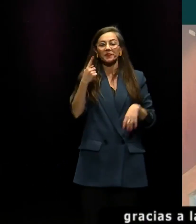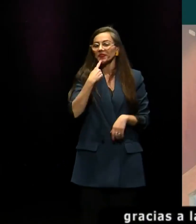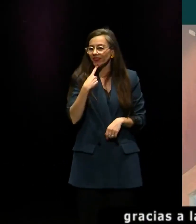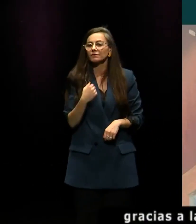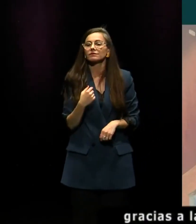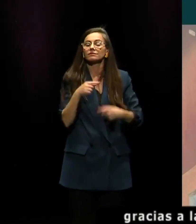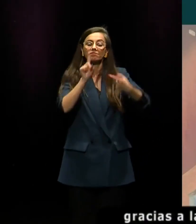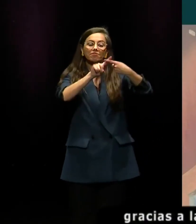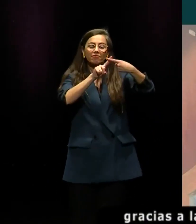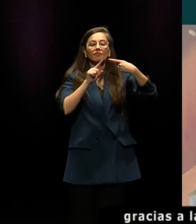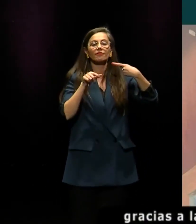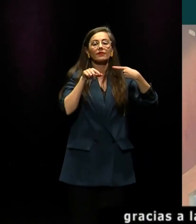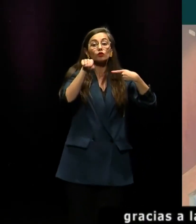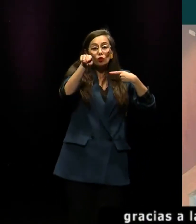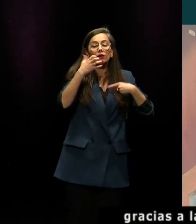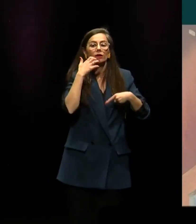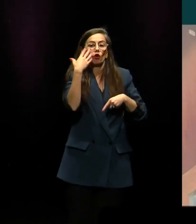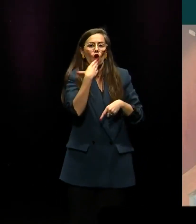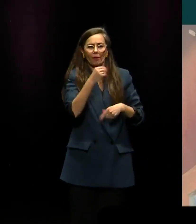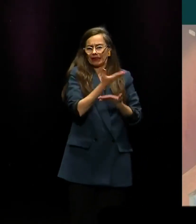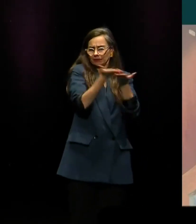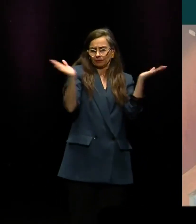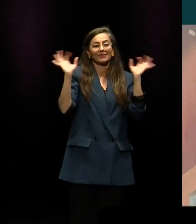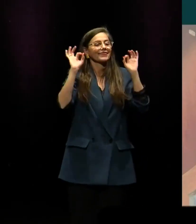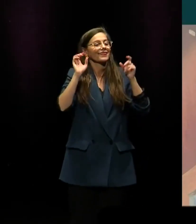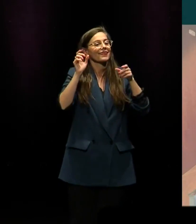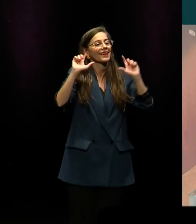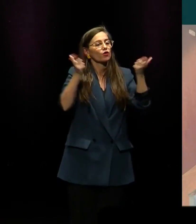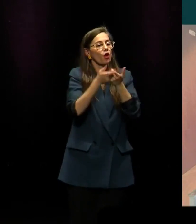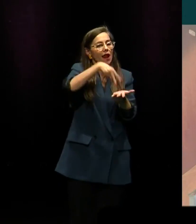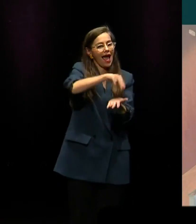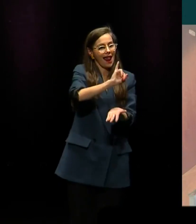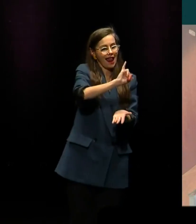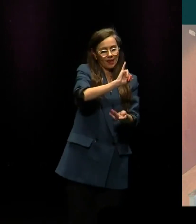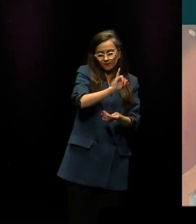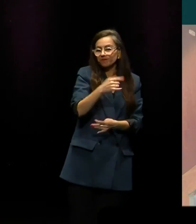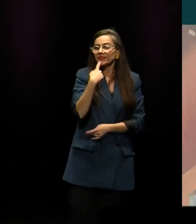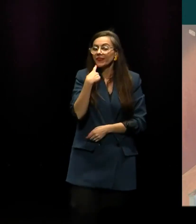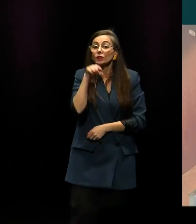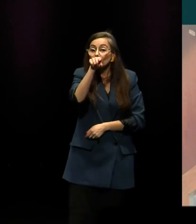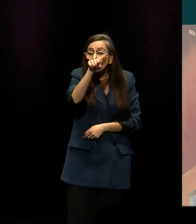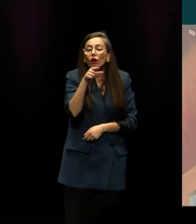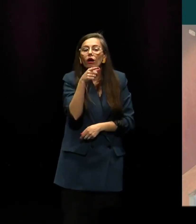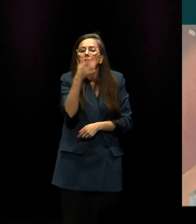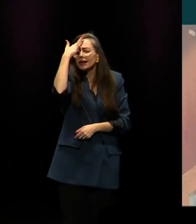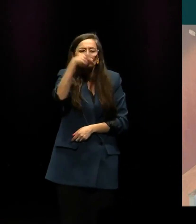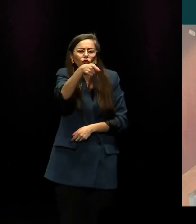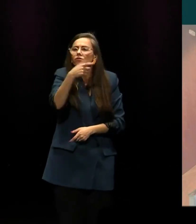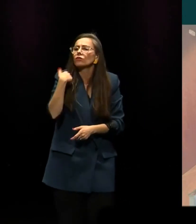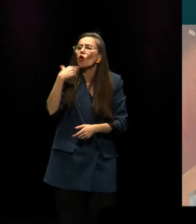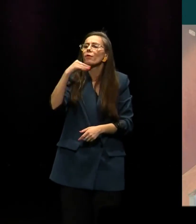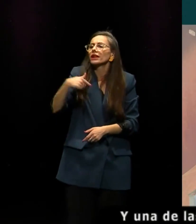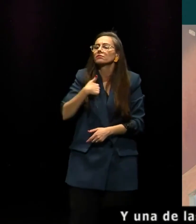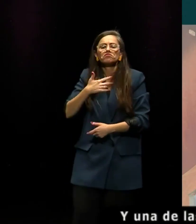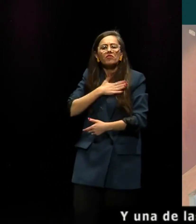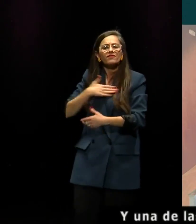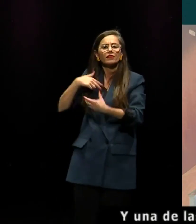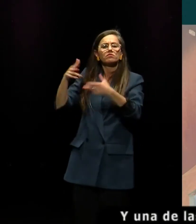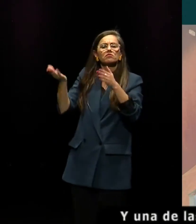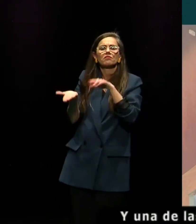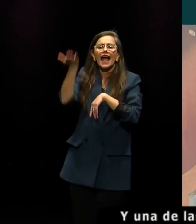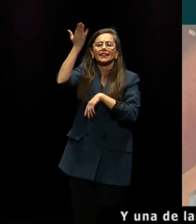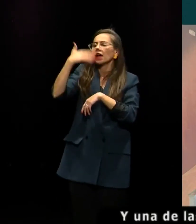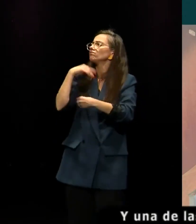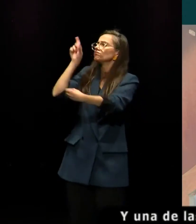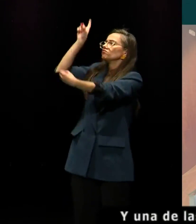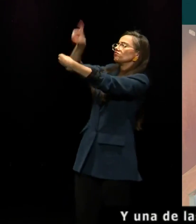Y una de las preguntas era muy interesante porque decía, se le planteaba a los jóvenes, ¿no? Decía: imagínate